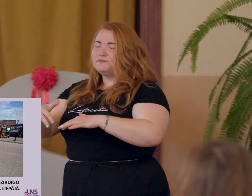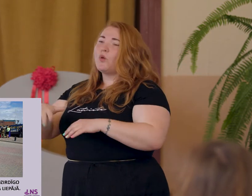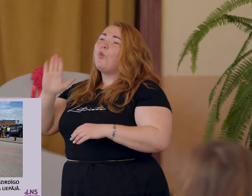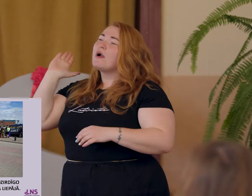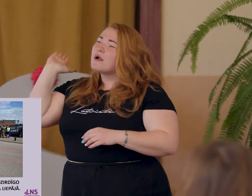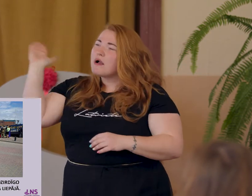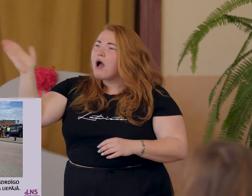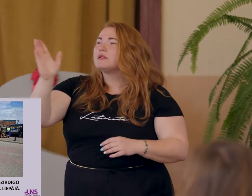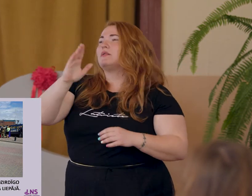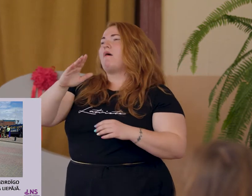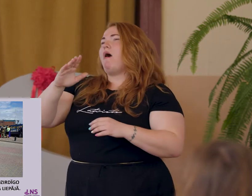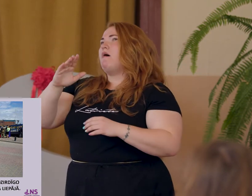un ierodās no visa latviešu